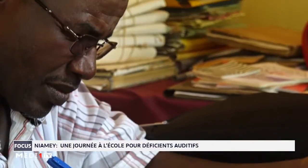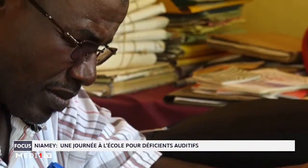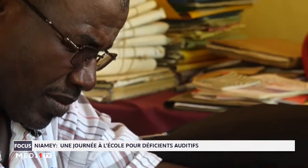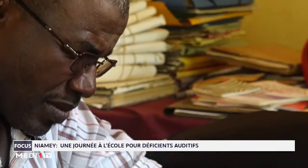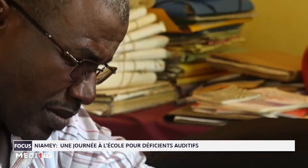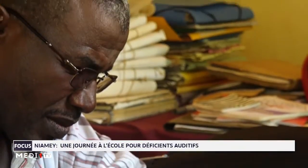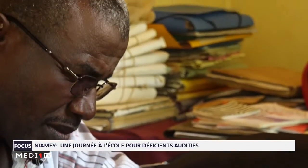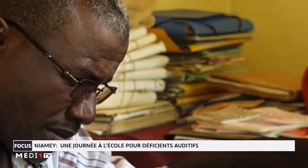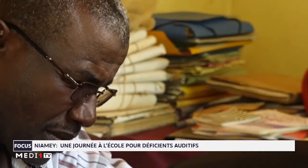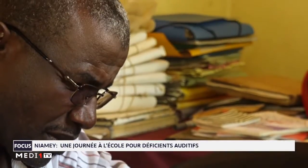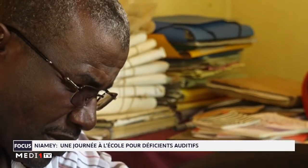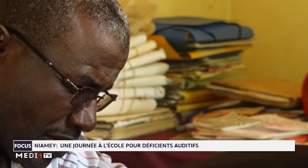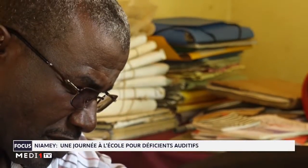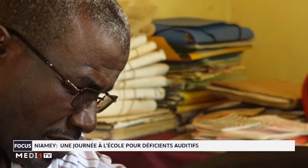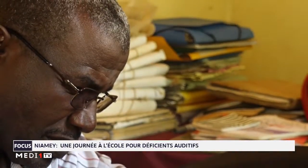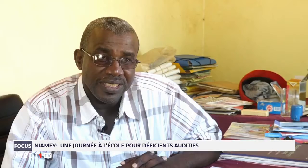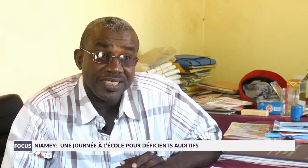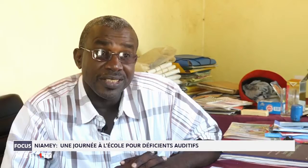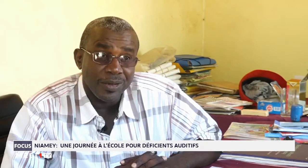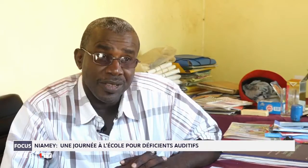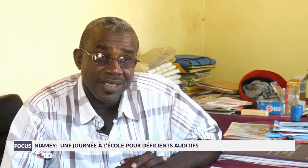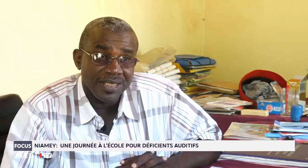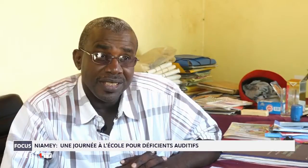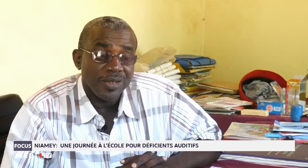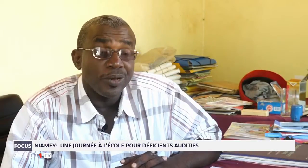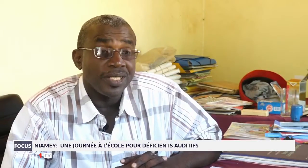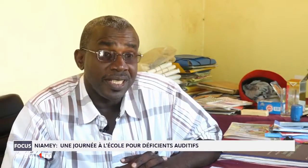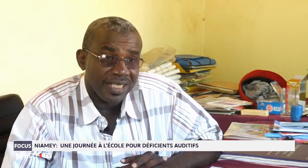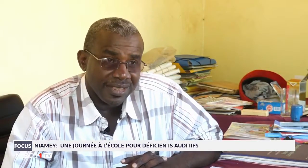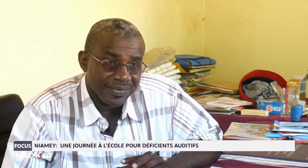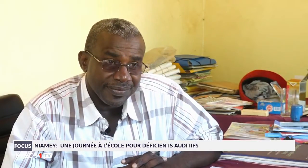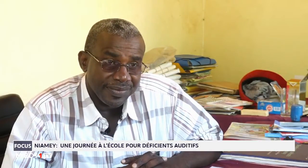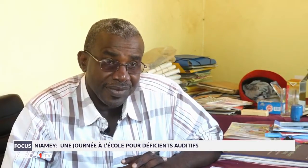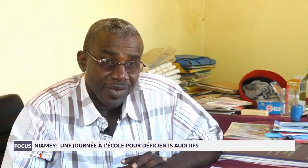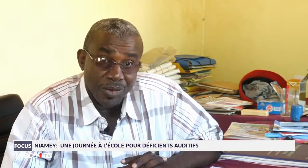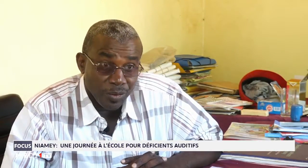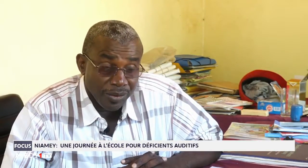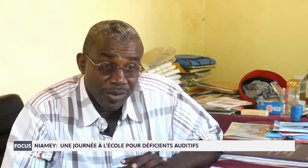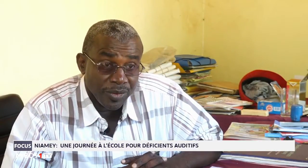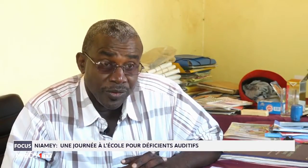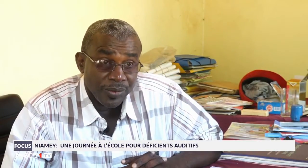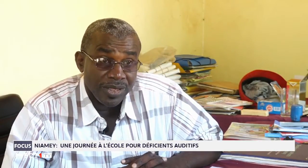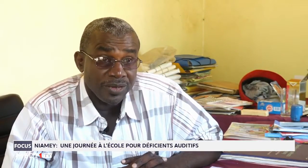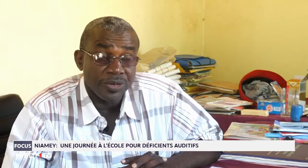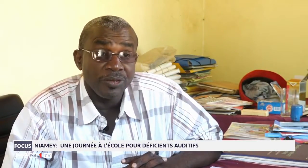lui-même. Nous sommes tous venus des écoles ordinaires. Donc moi-même que vous parle, je suis le